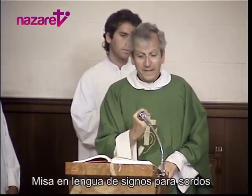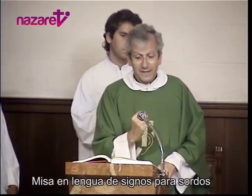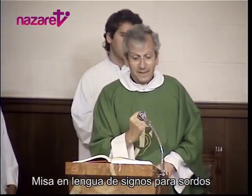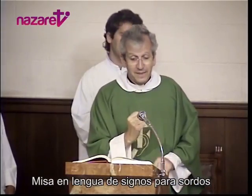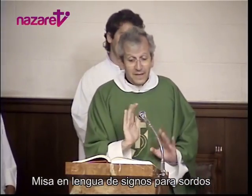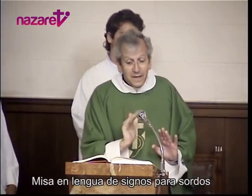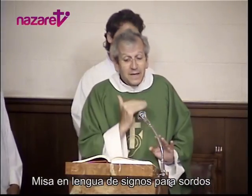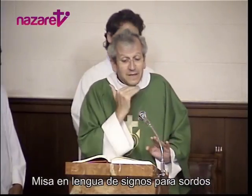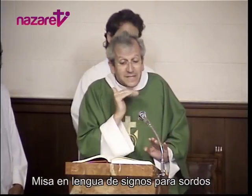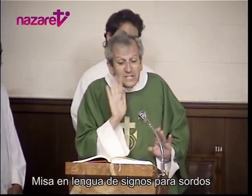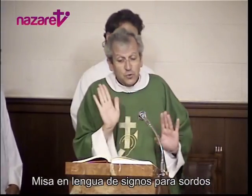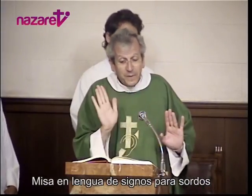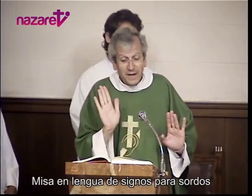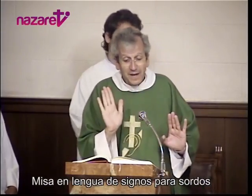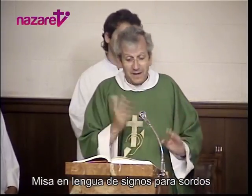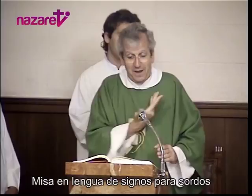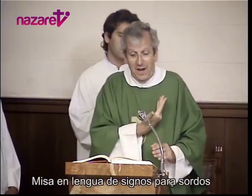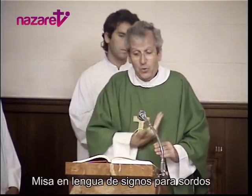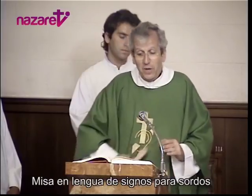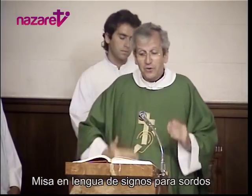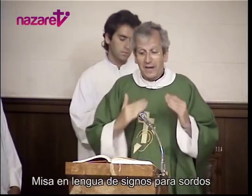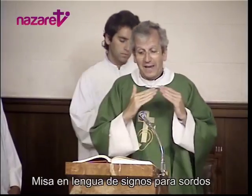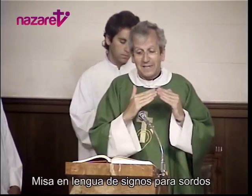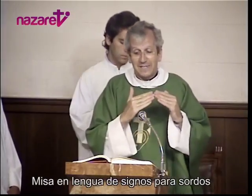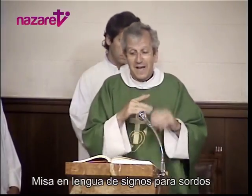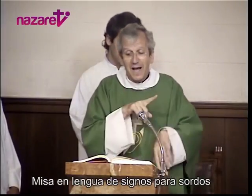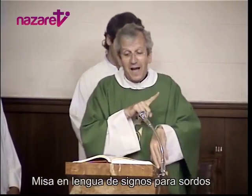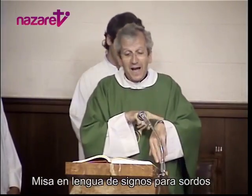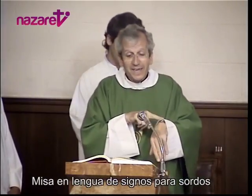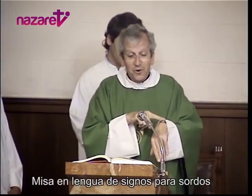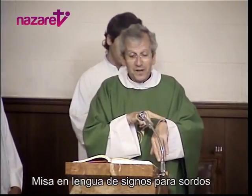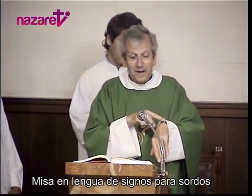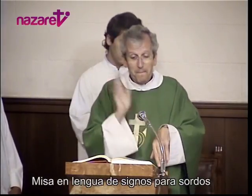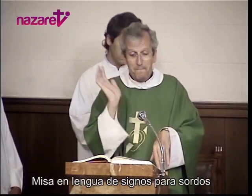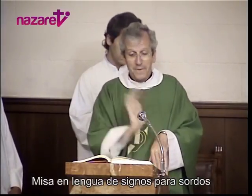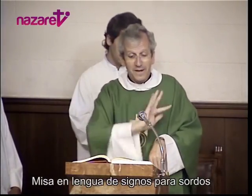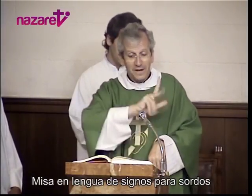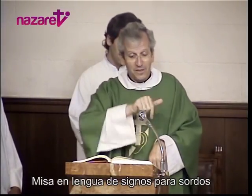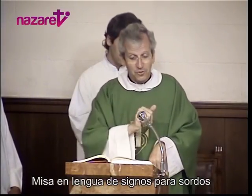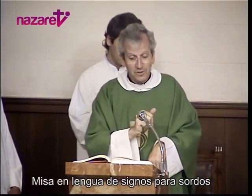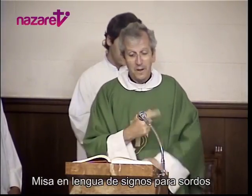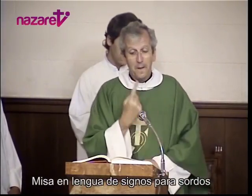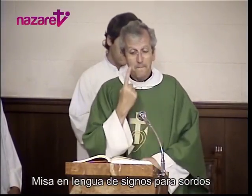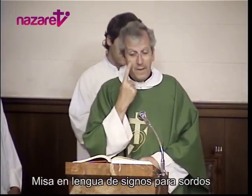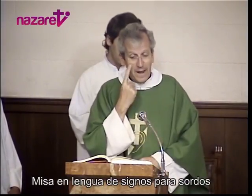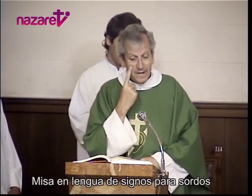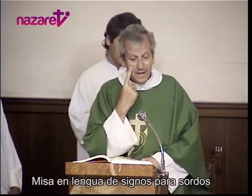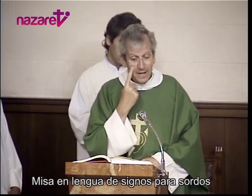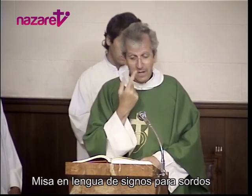Comprended que si supiera el dueño de la casa a qué hora viene el ladrón, velaría